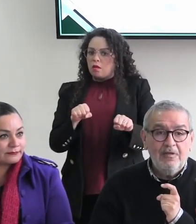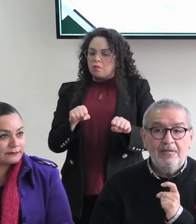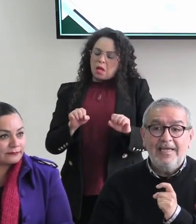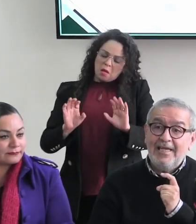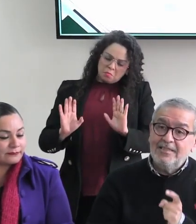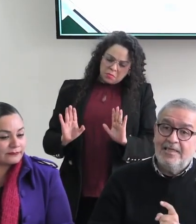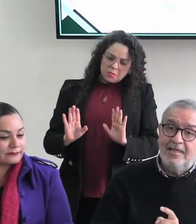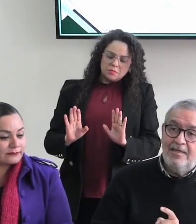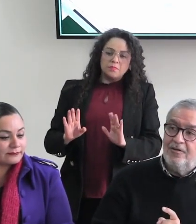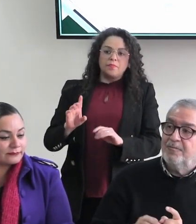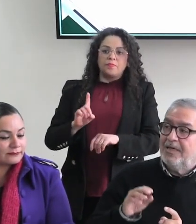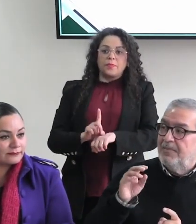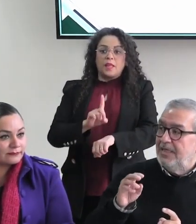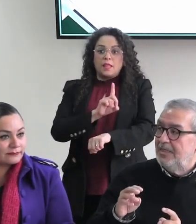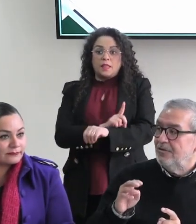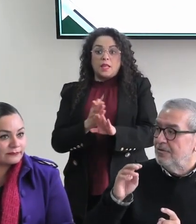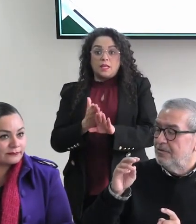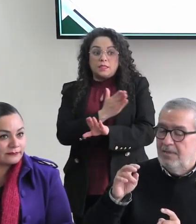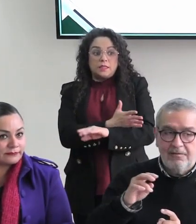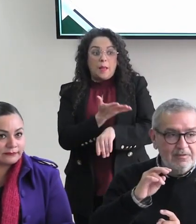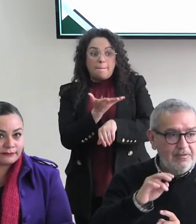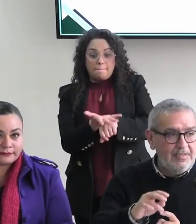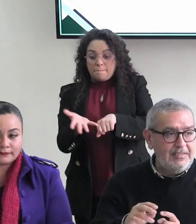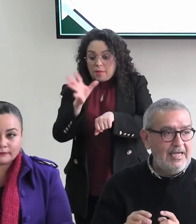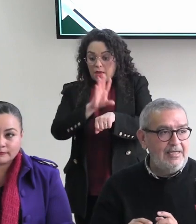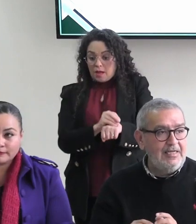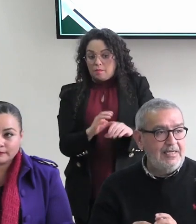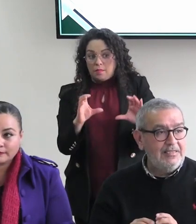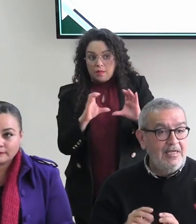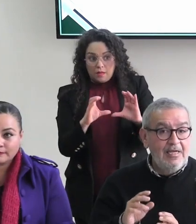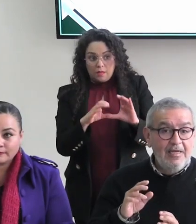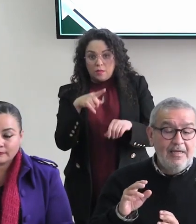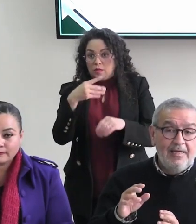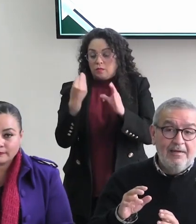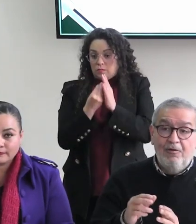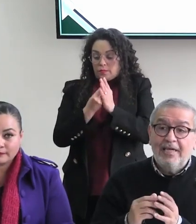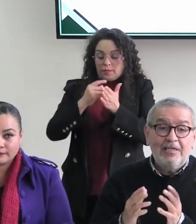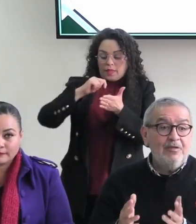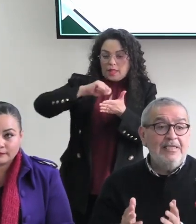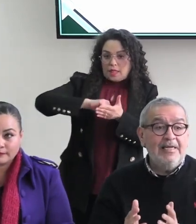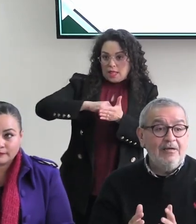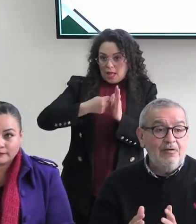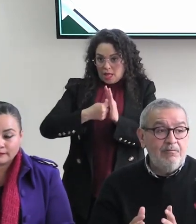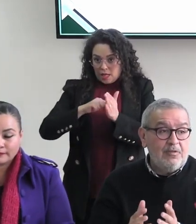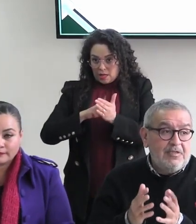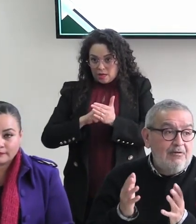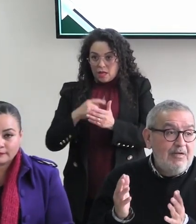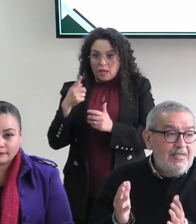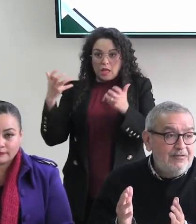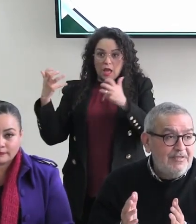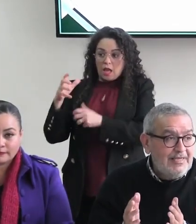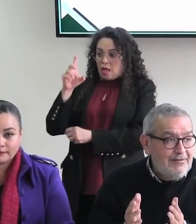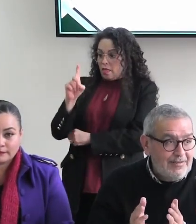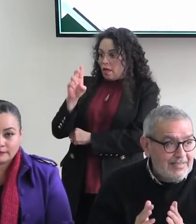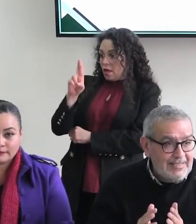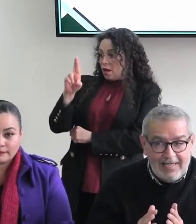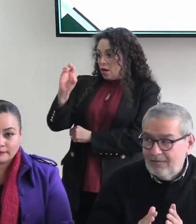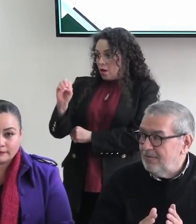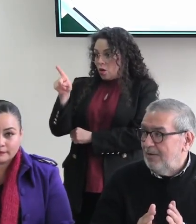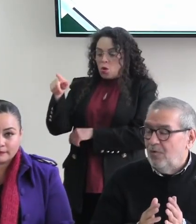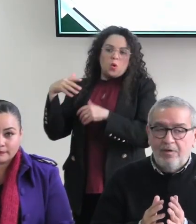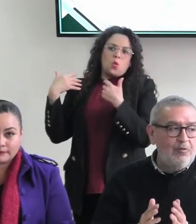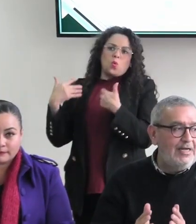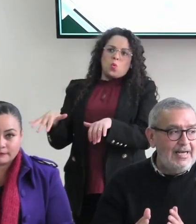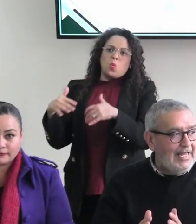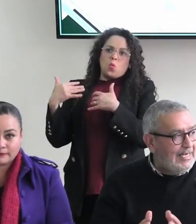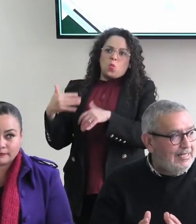definido desde los permisos, las cuestiones técnicas, lo que hizo el DRO, porque seguramente es un DRO que se ganó